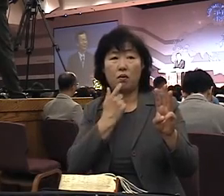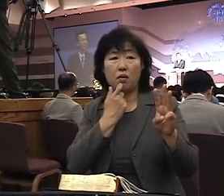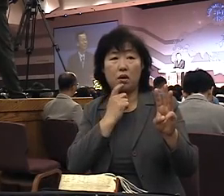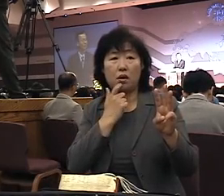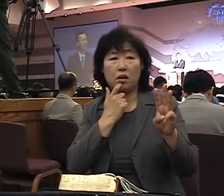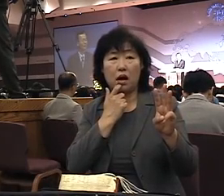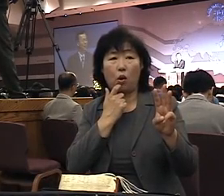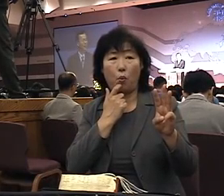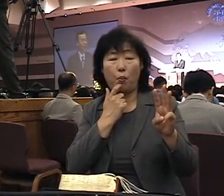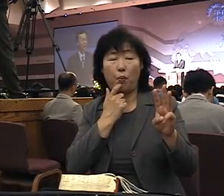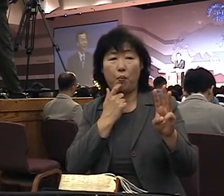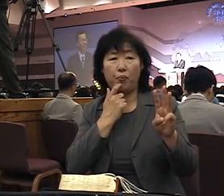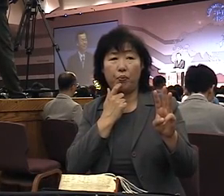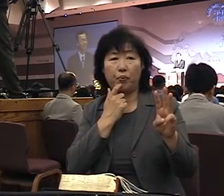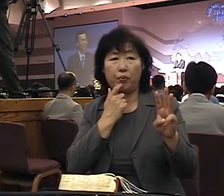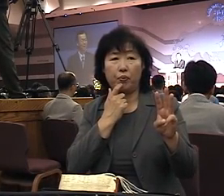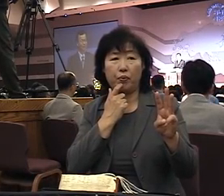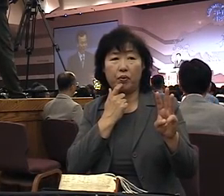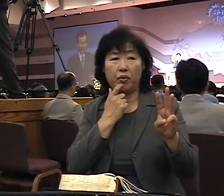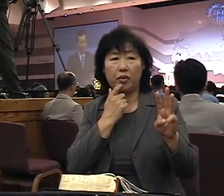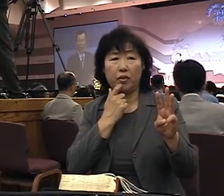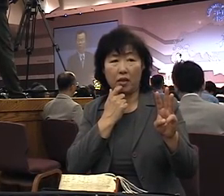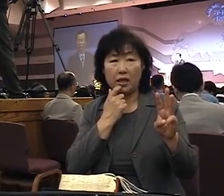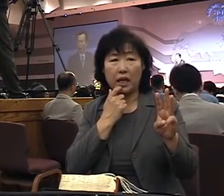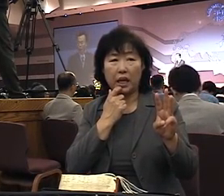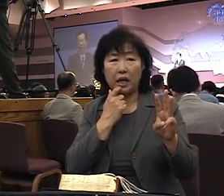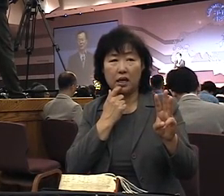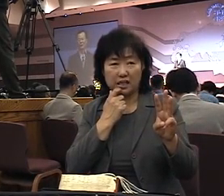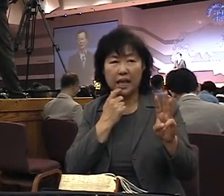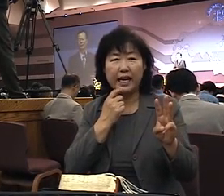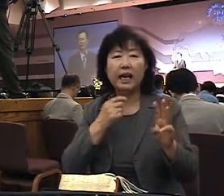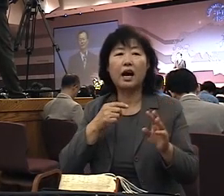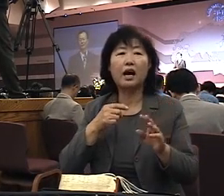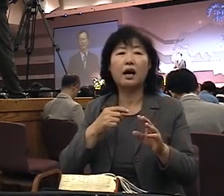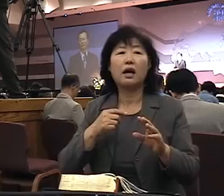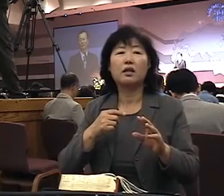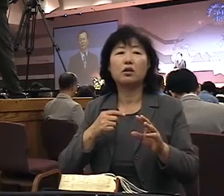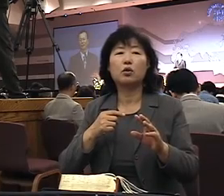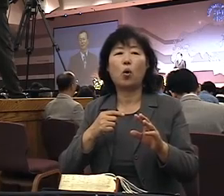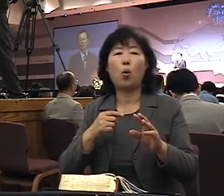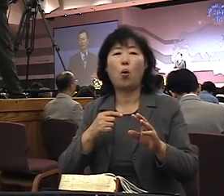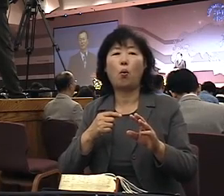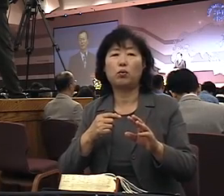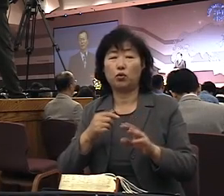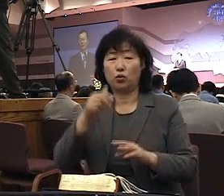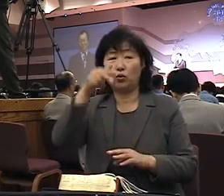낳고 오 마이 페레스 이름이 여기 또 나옵니다.